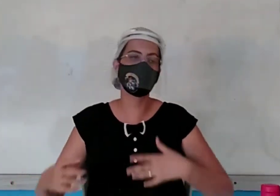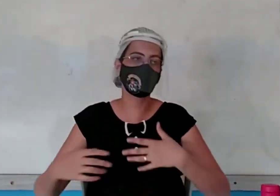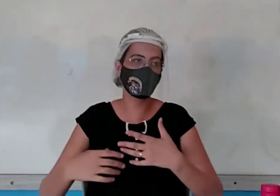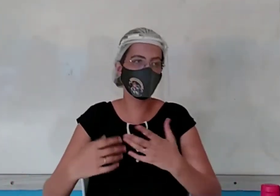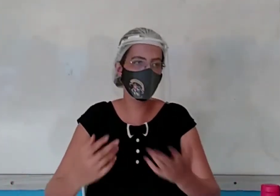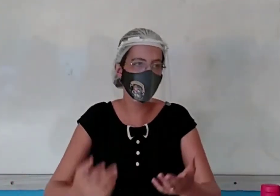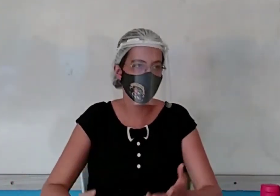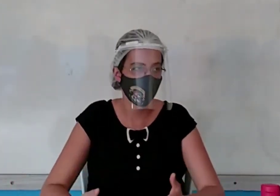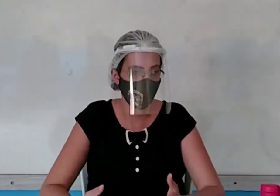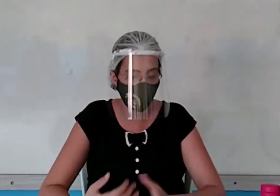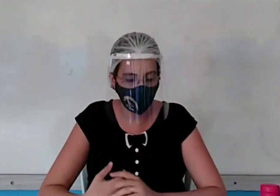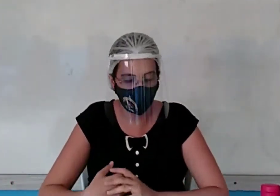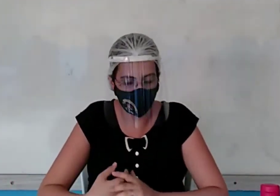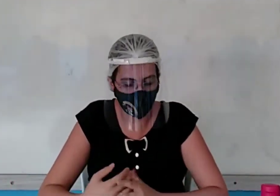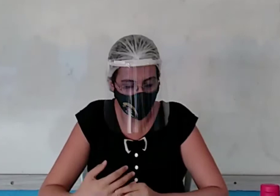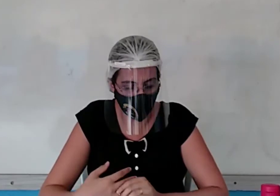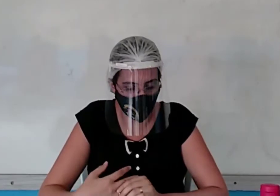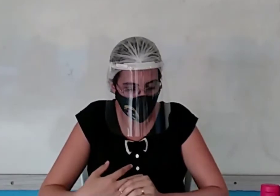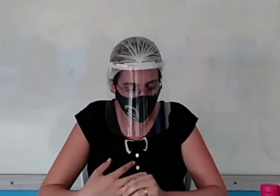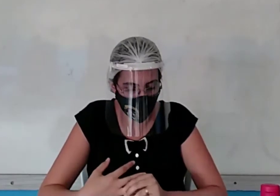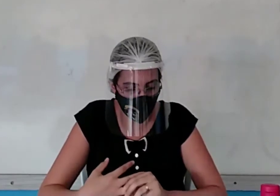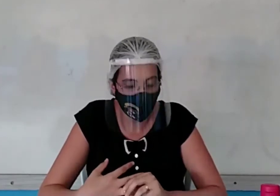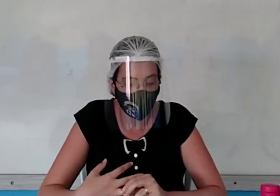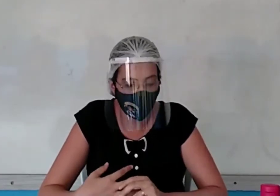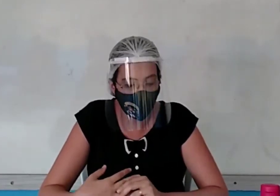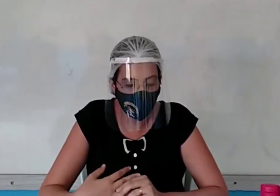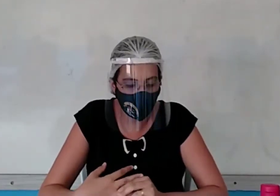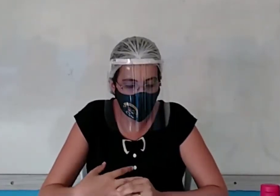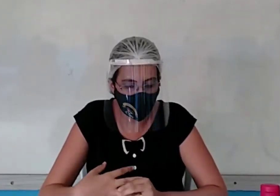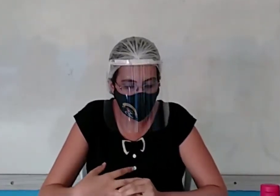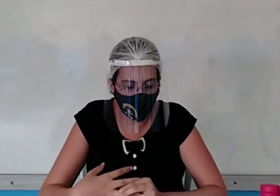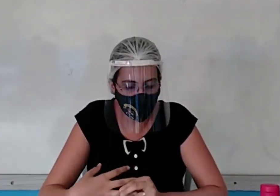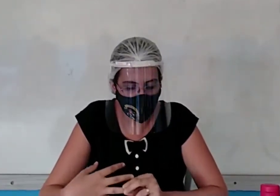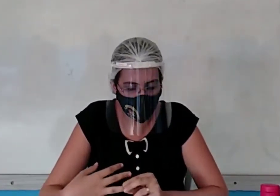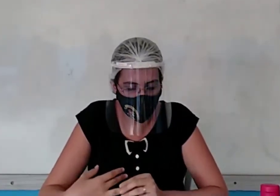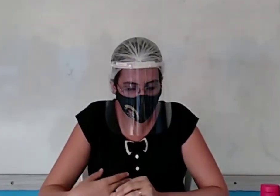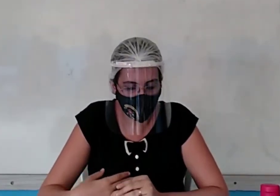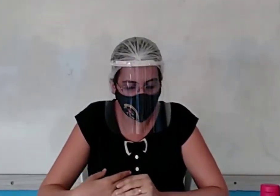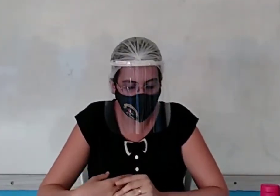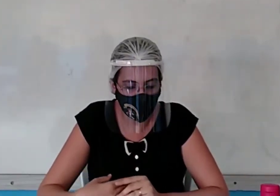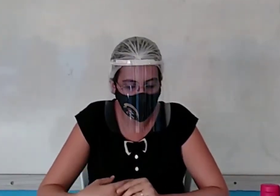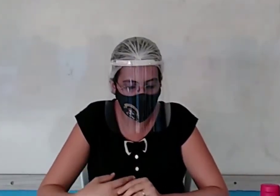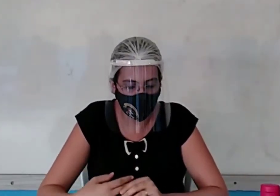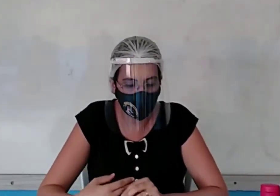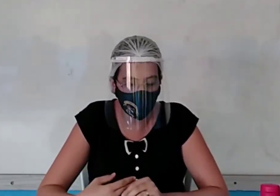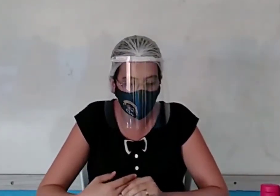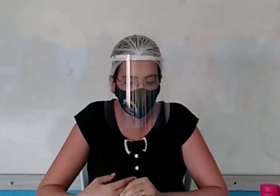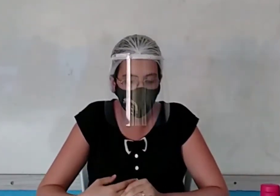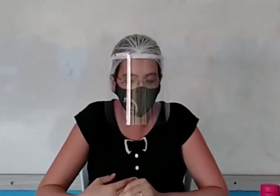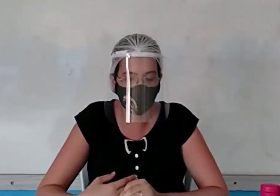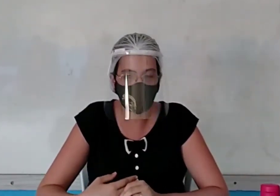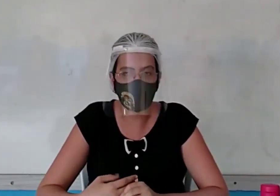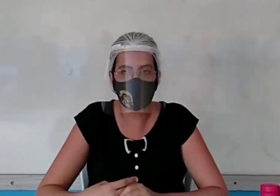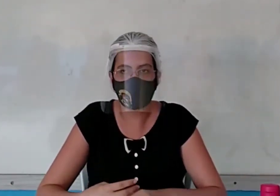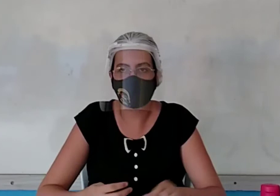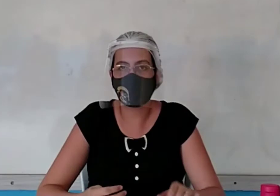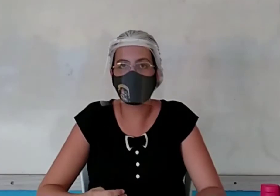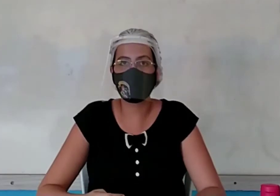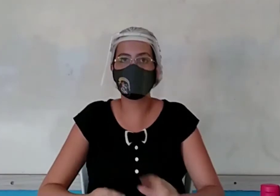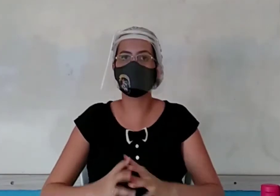inclusive no trânsito. Olhe para os dois lados quando for atravessar e espera os veículos parar. Aqui, eu